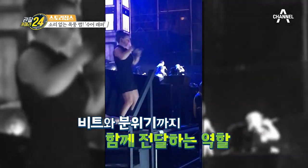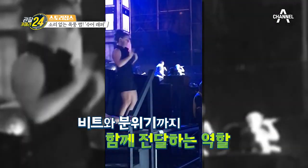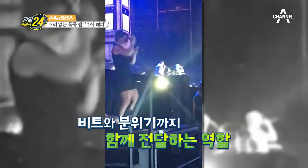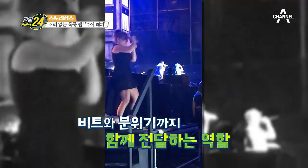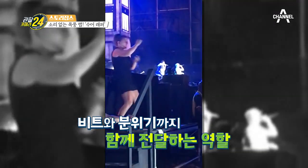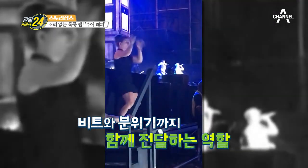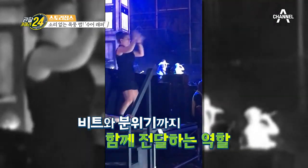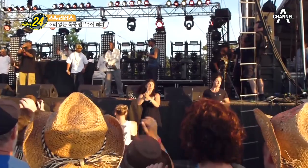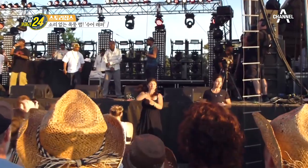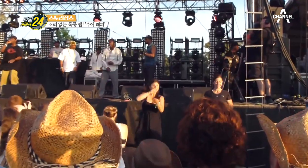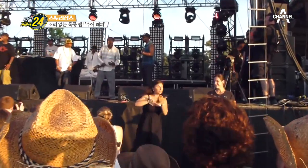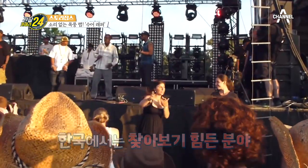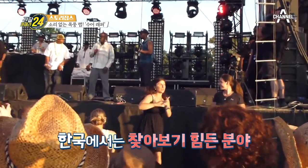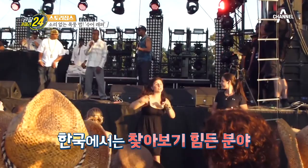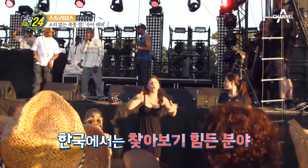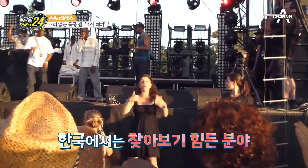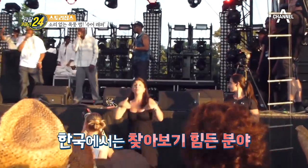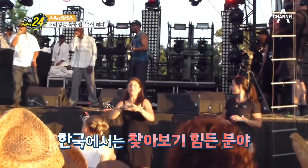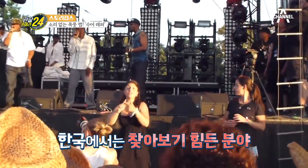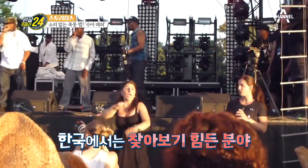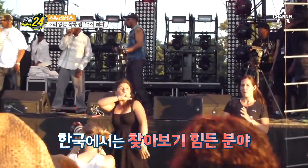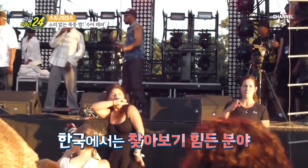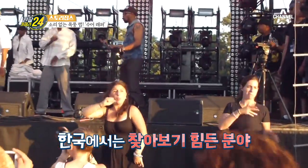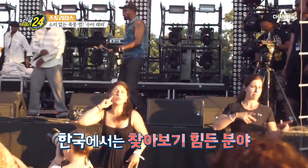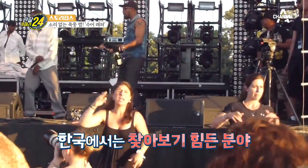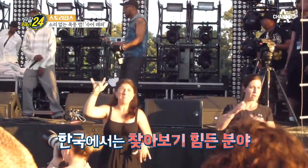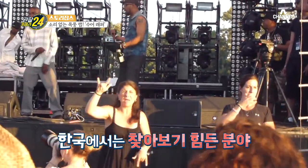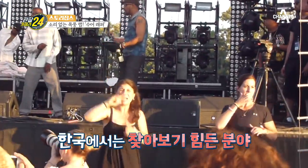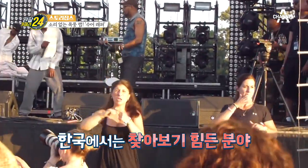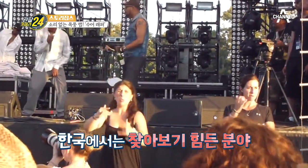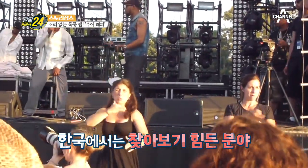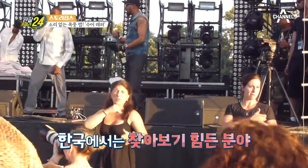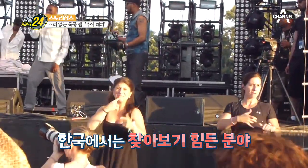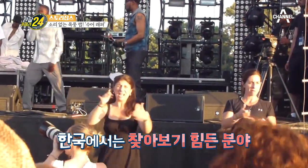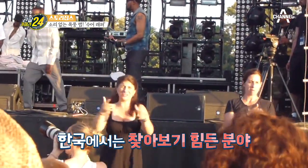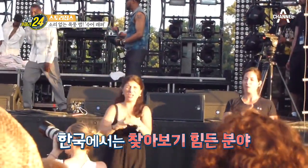있어야 수어 통역사가 등장하는 한국의 공연 문화.